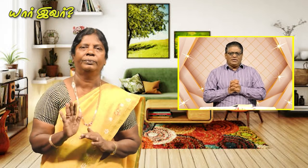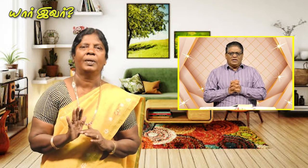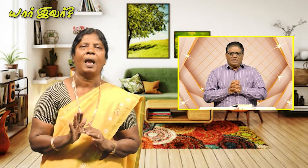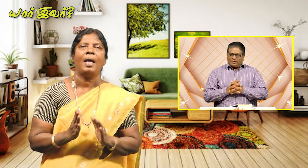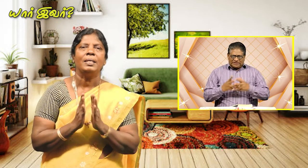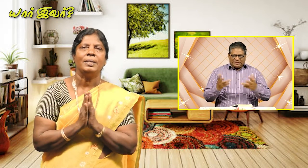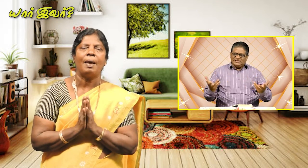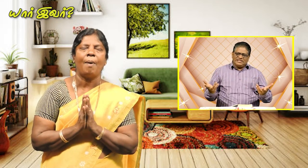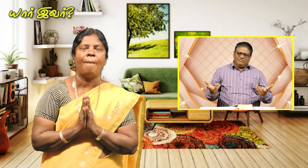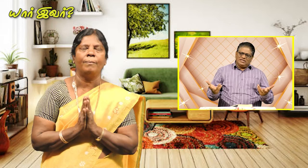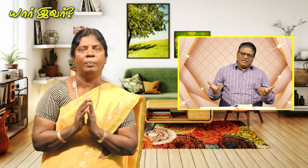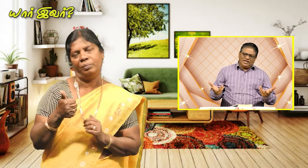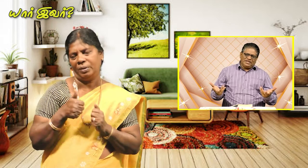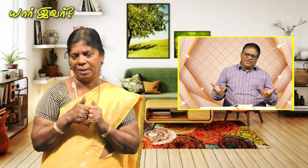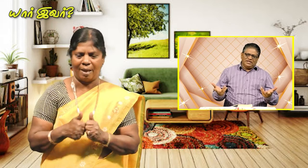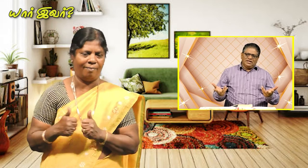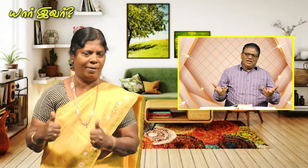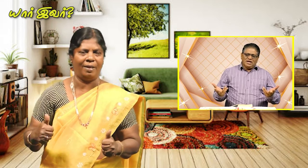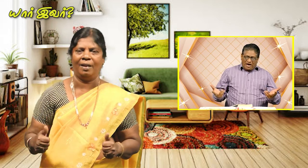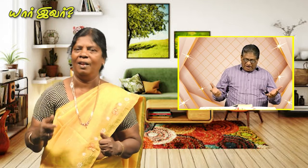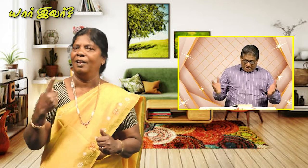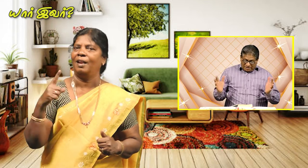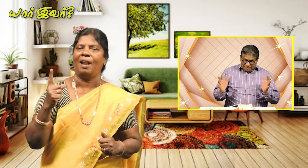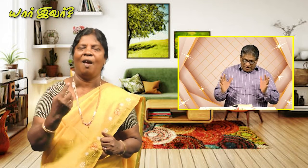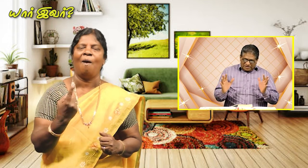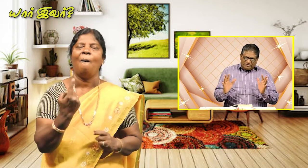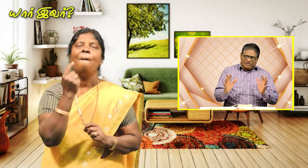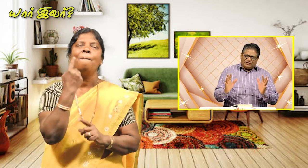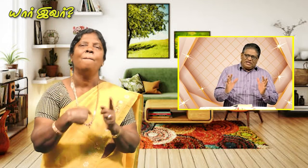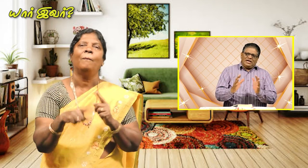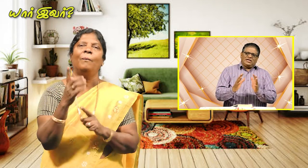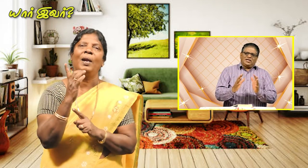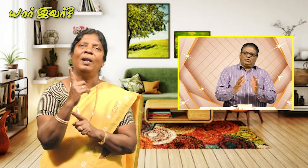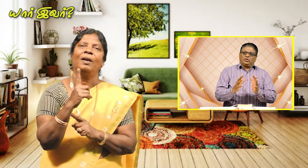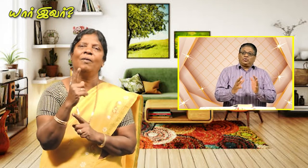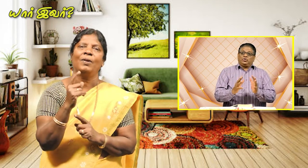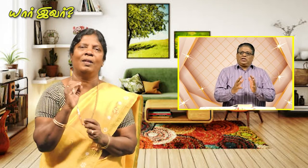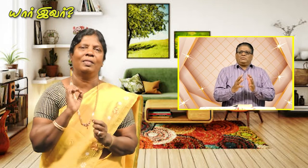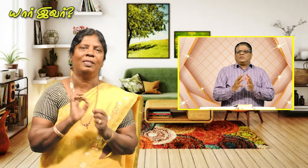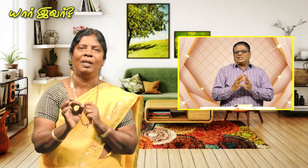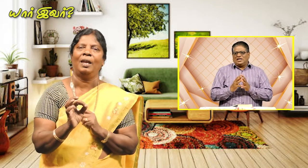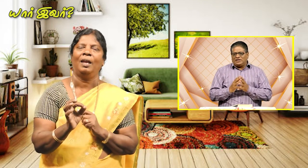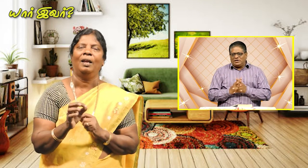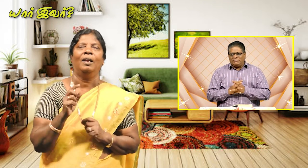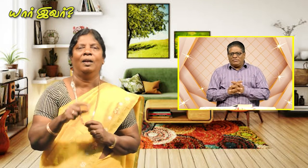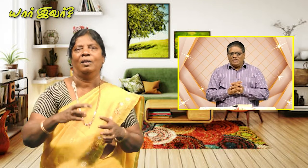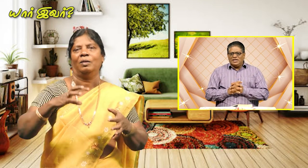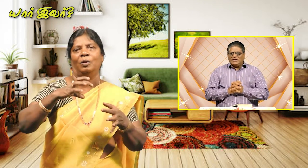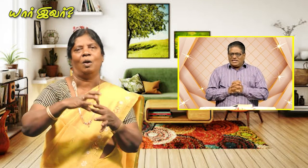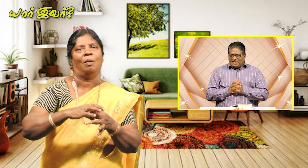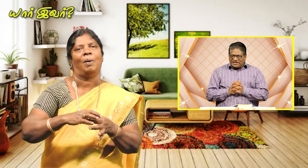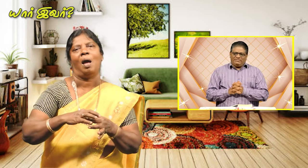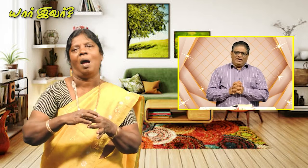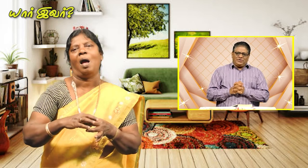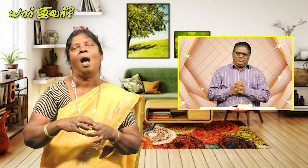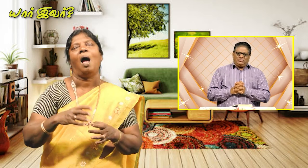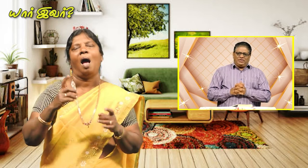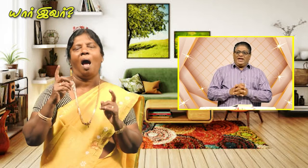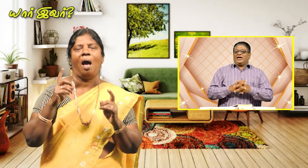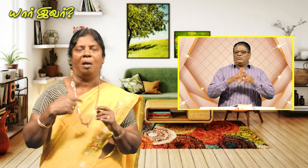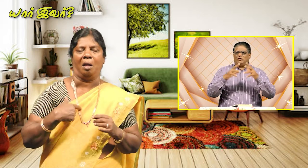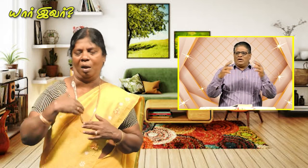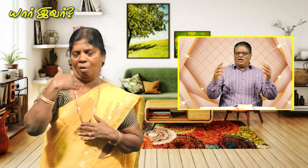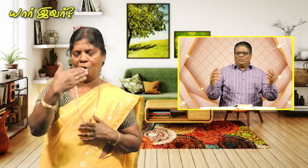செய்வார்கள். பிரார்த்தனை செய்வது நல்லது, ஆனால் இந்த மெழுகுவர்த்தி என்கிற ஒரு தொடர்பு சாதனம் இருக்க